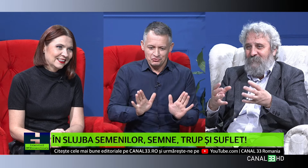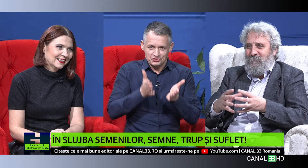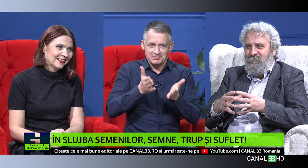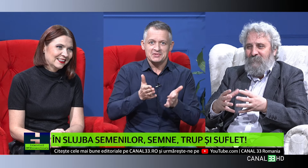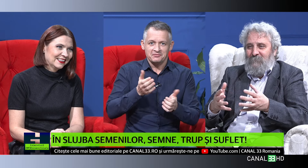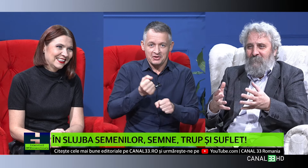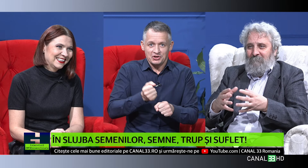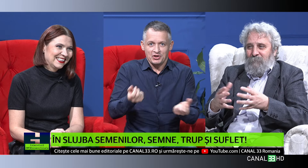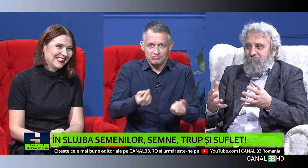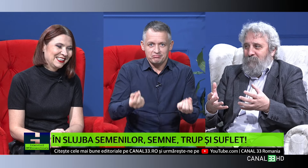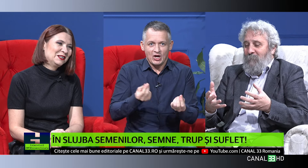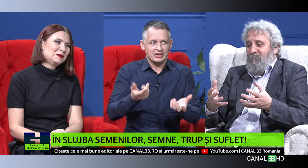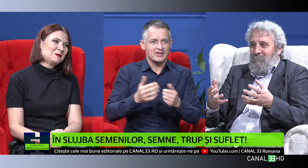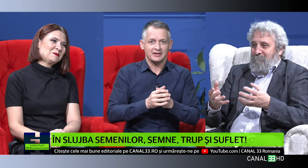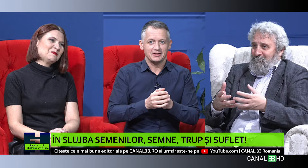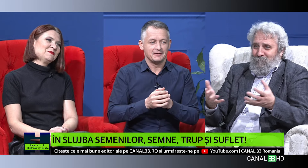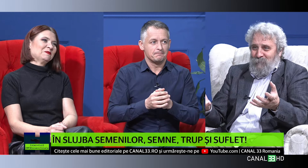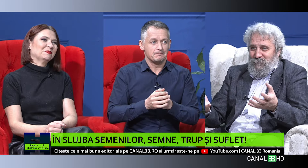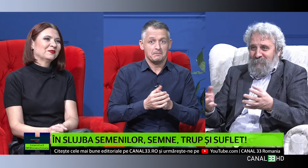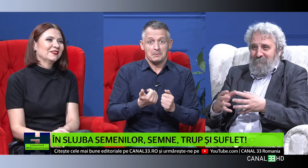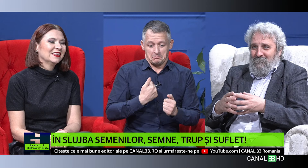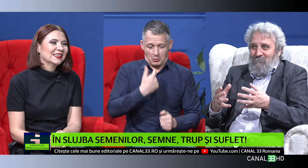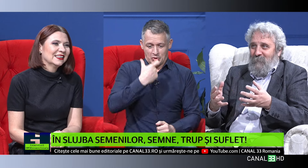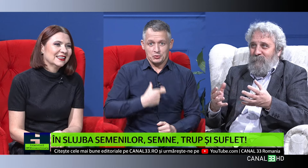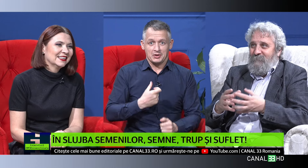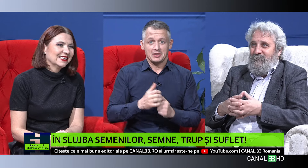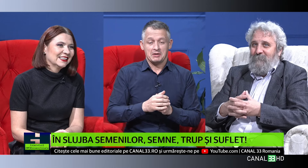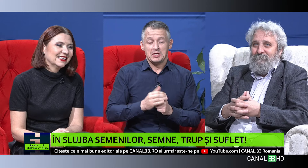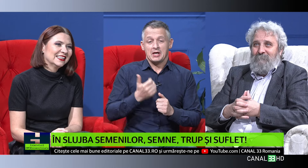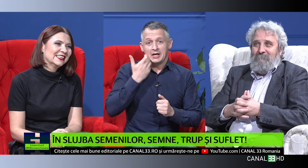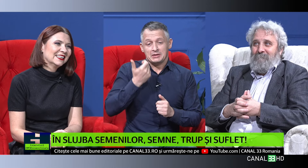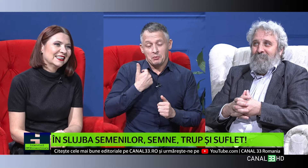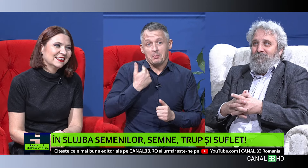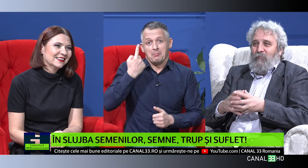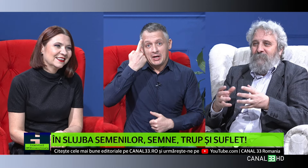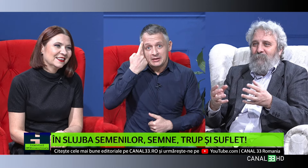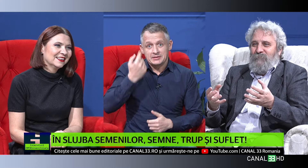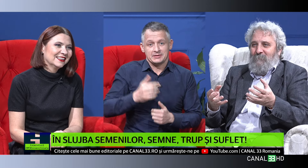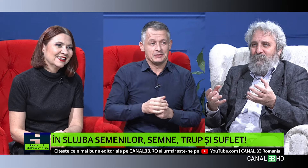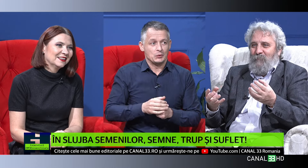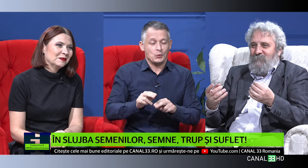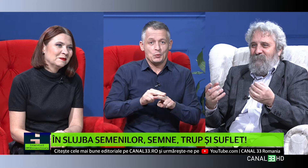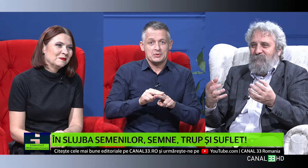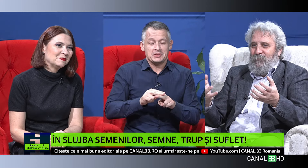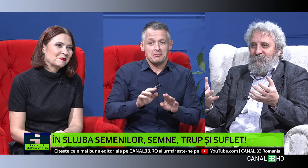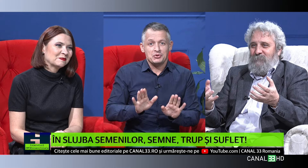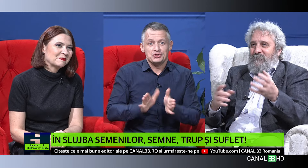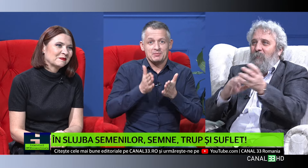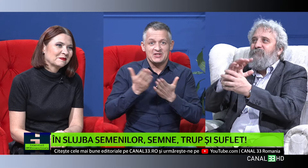ceva? Adică, eu, unul, vă spun sincer, când m-aș gândi că, domnule, cum să mă apuc să învăț așa ceva? Dau